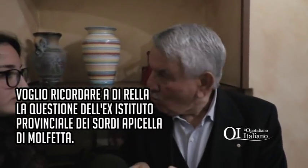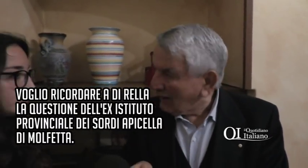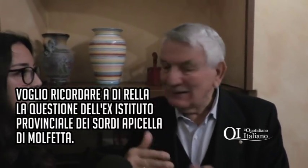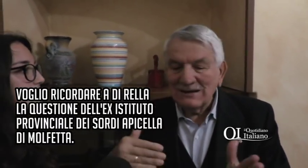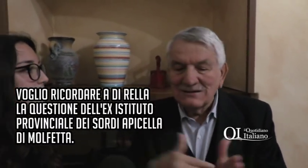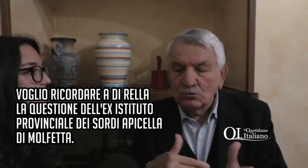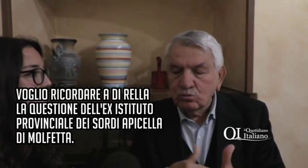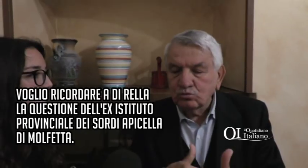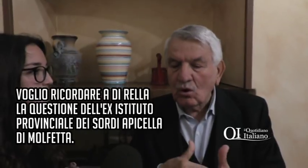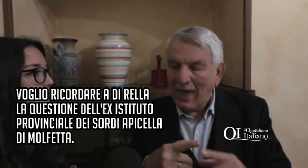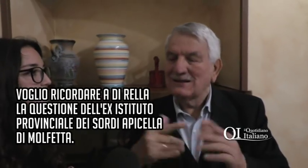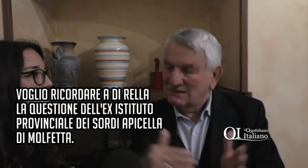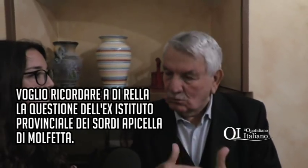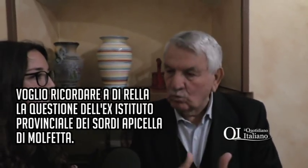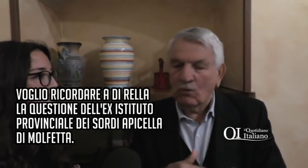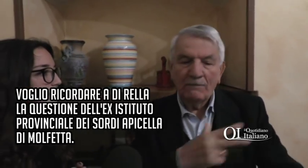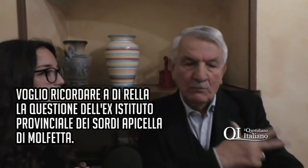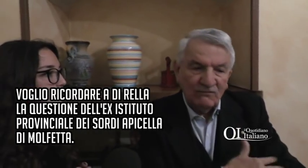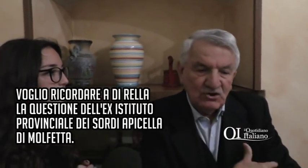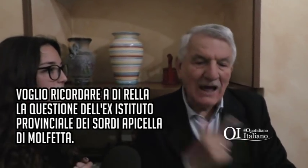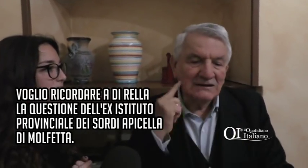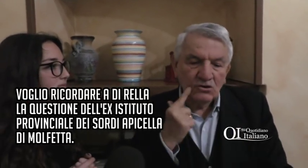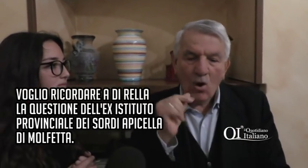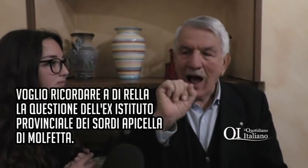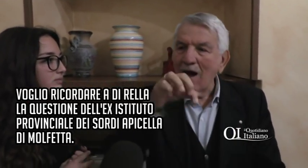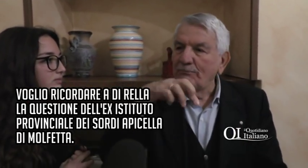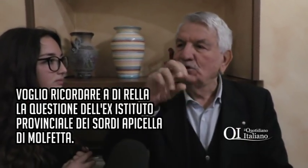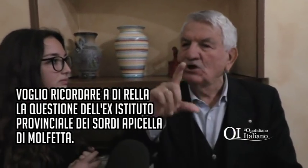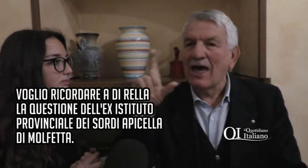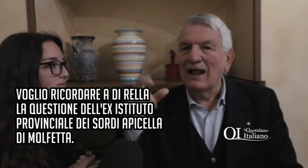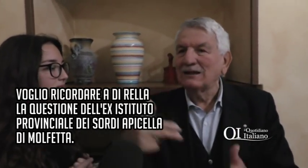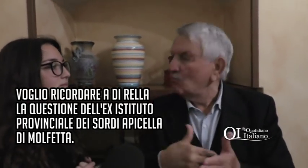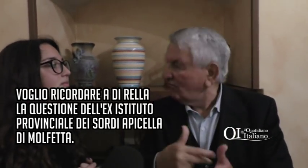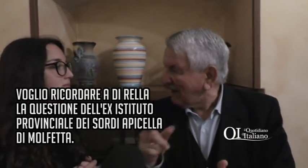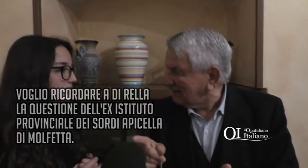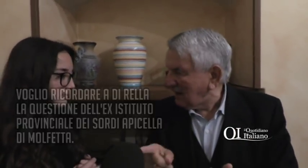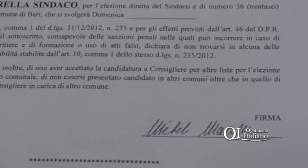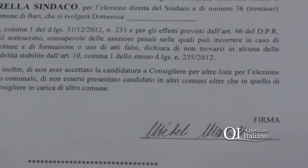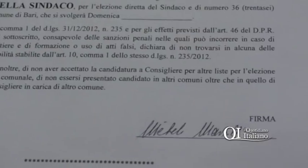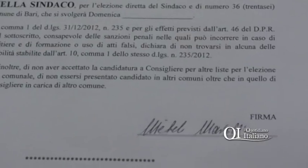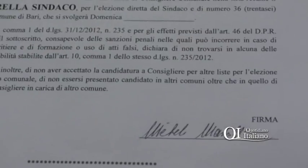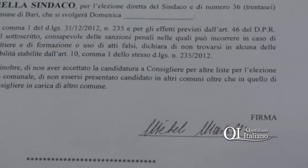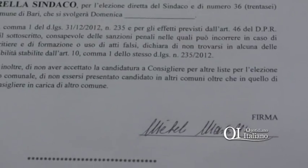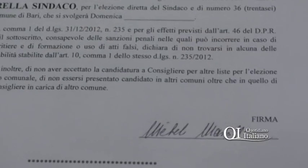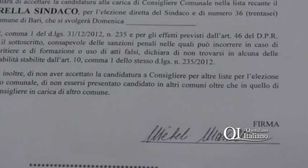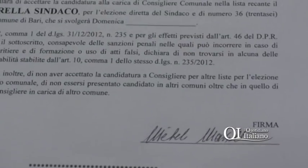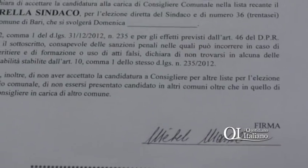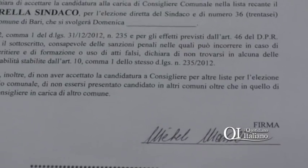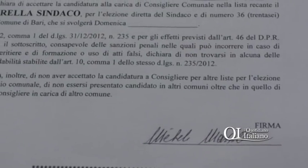questione dell'istituto, ex istituto, proprietà di sua piccella di Molfetta. Io volo.